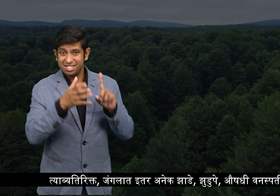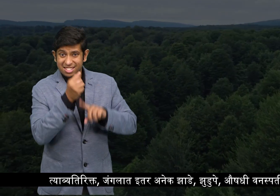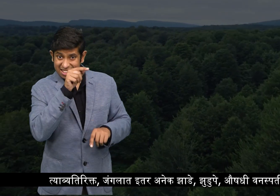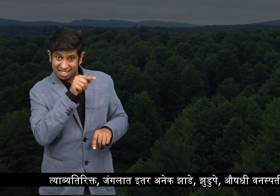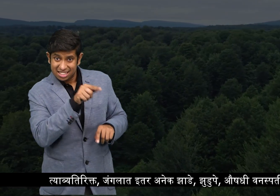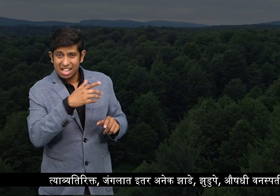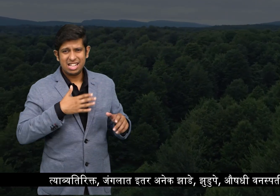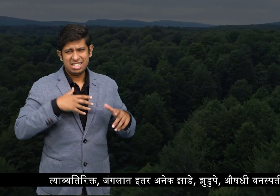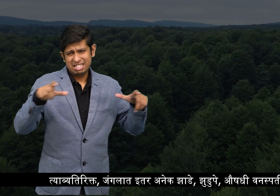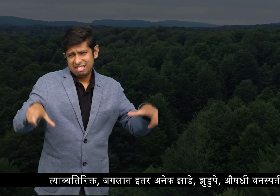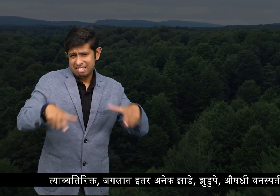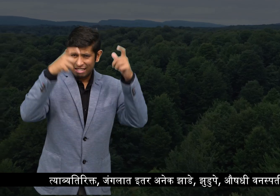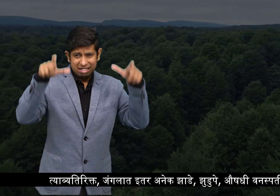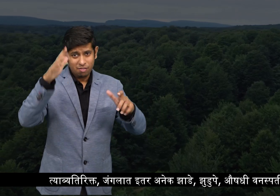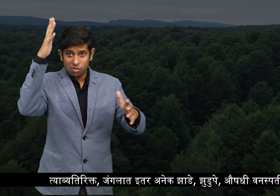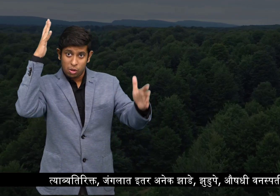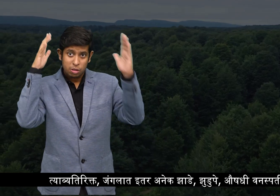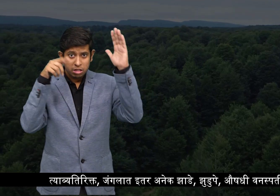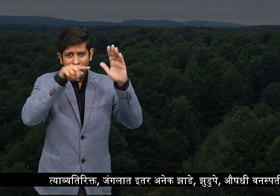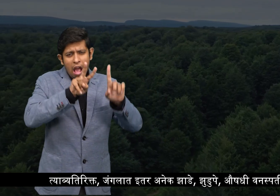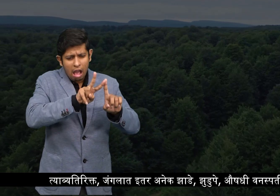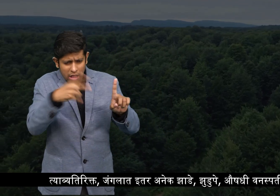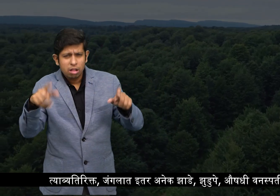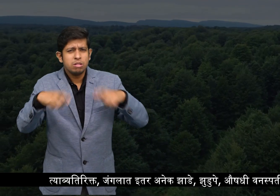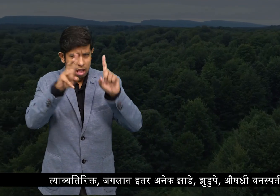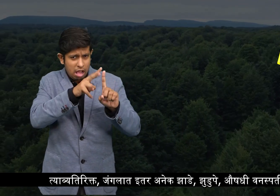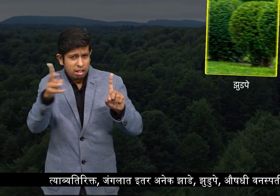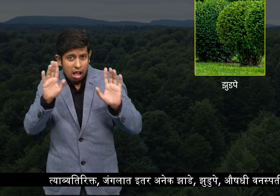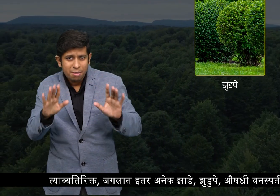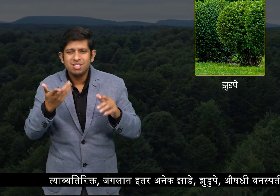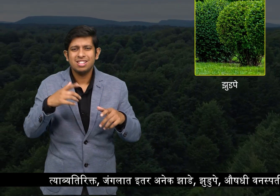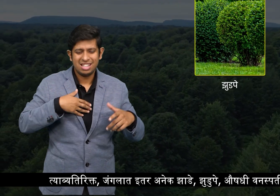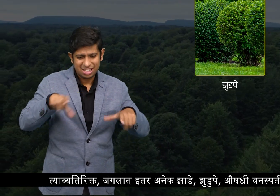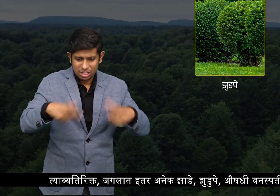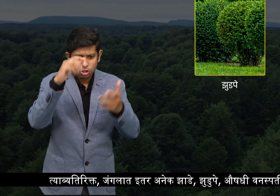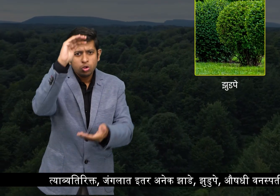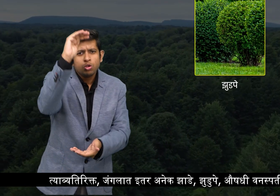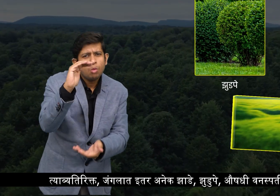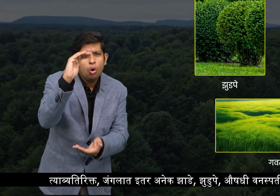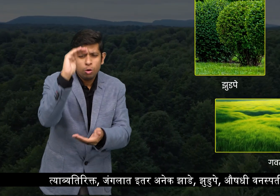या व्यतिरिक्त जंगलात इतर अनेक झाडे, झुडपे, औषधी वनस्पती आणि गवत